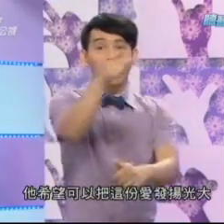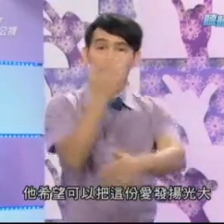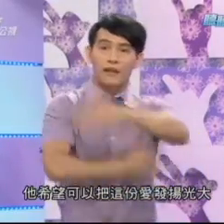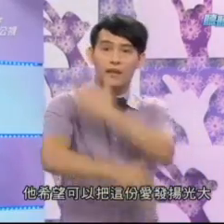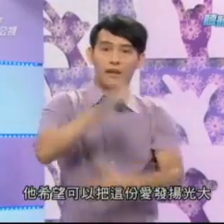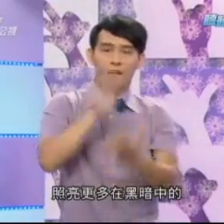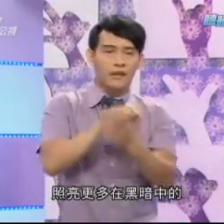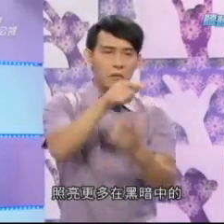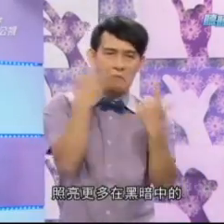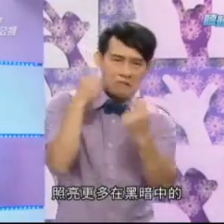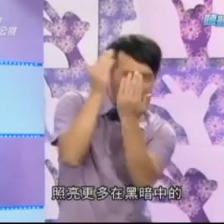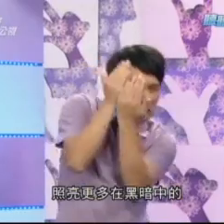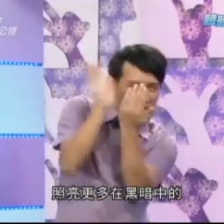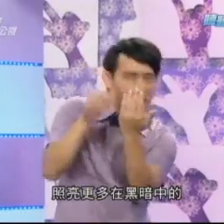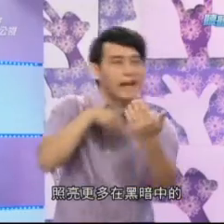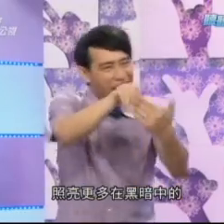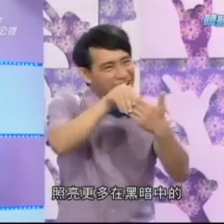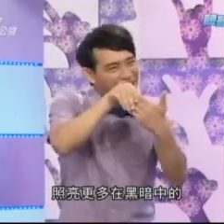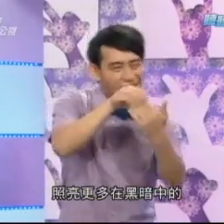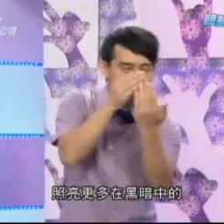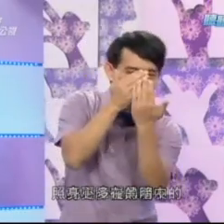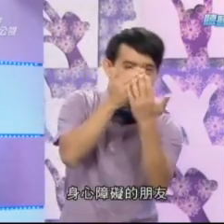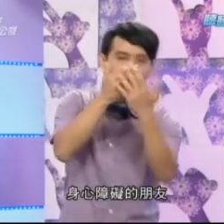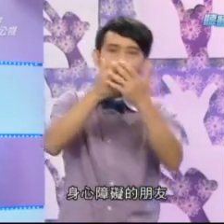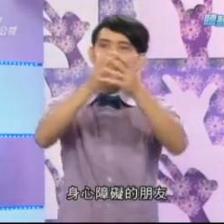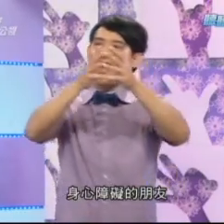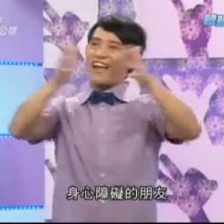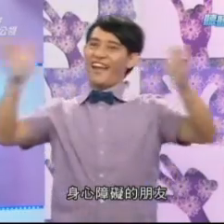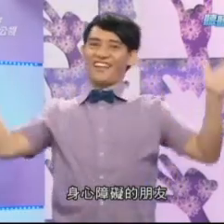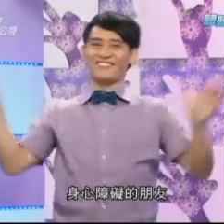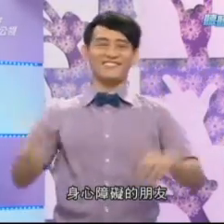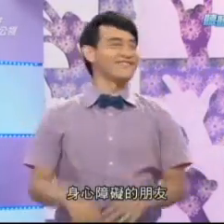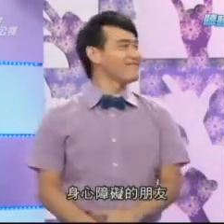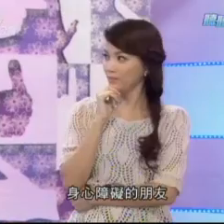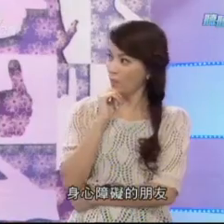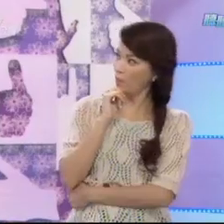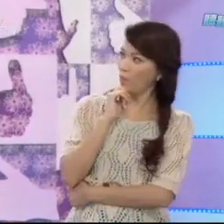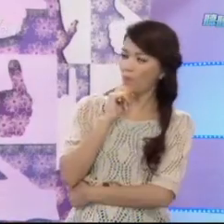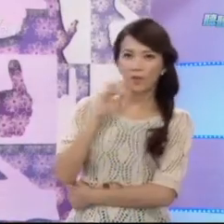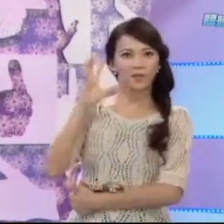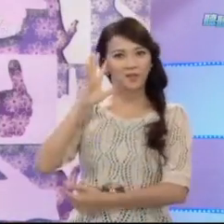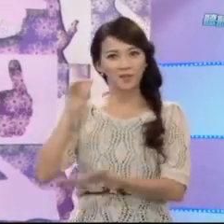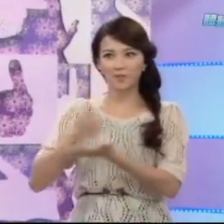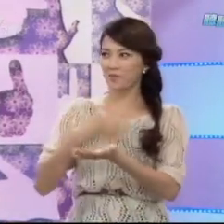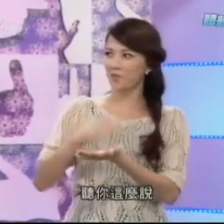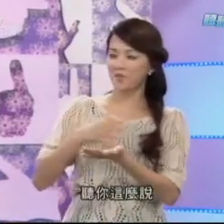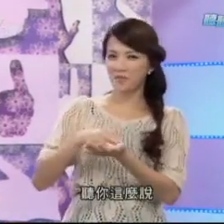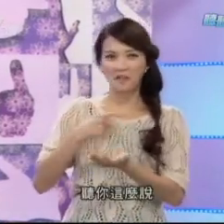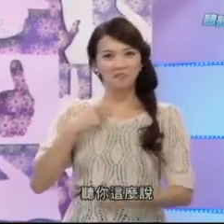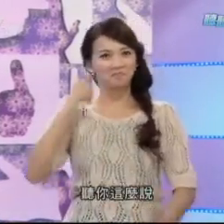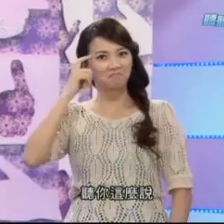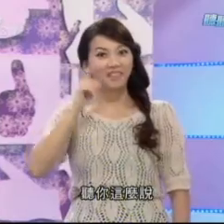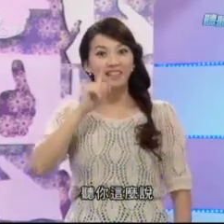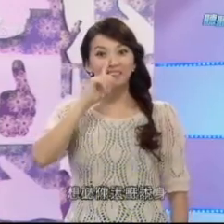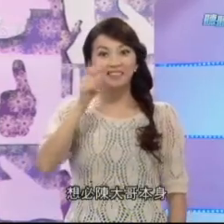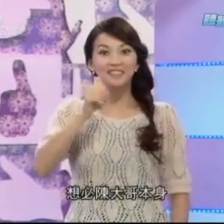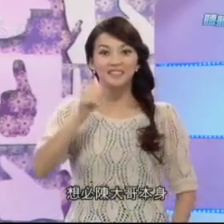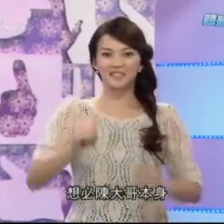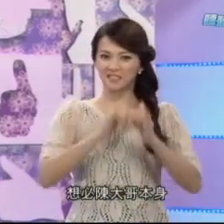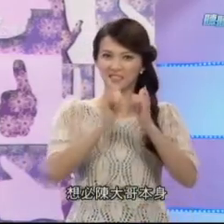大，照亮更多在黑暗中的身心障碍的朋友。 听你这么说，想必陈大